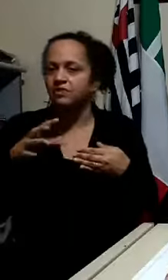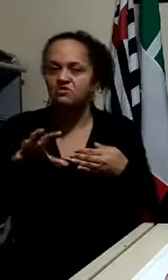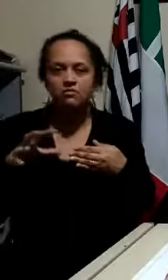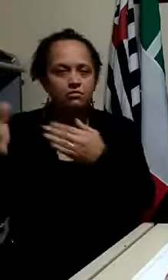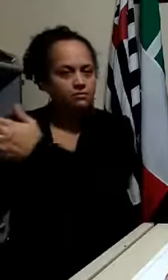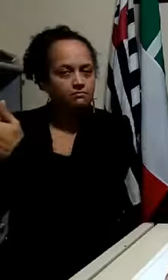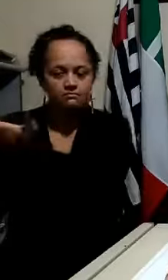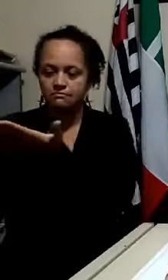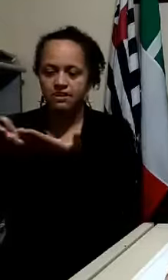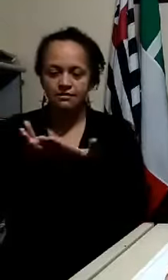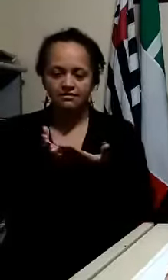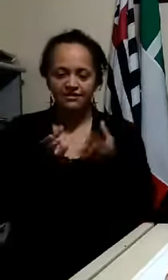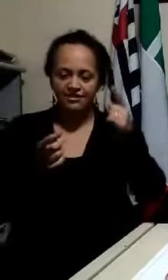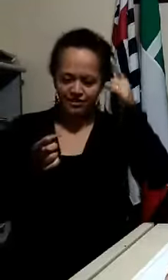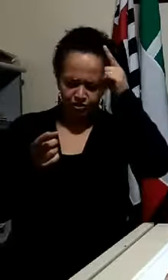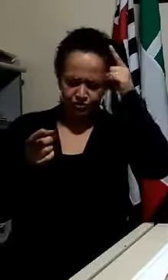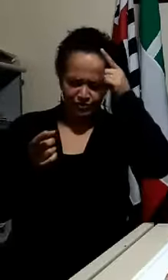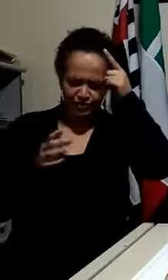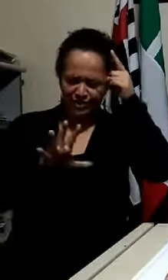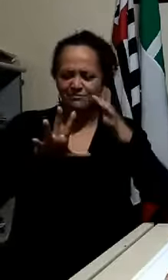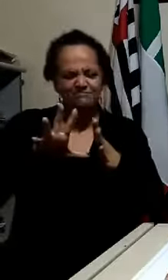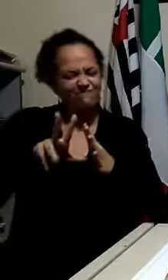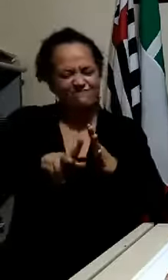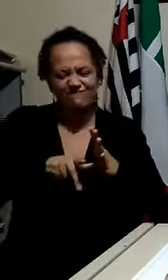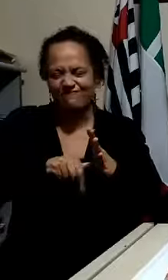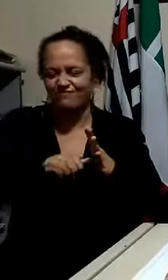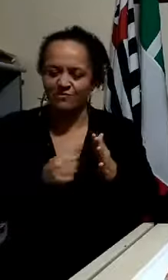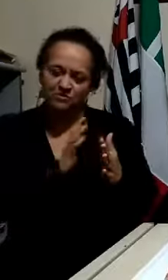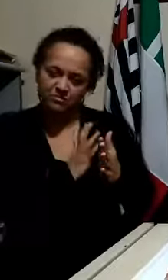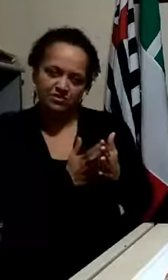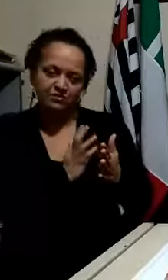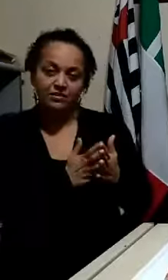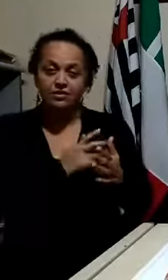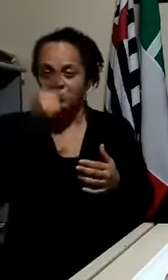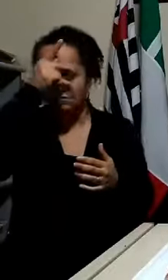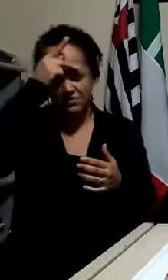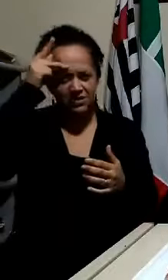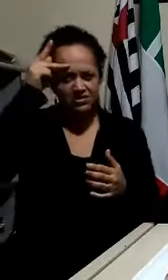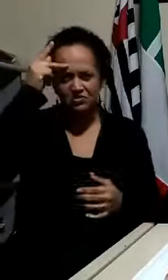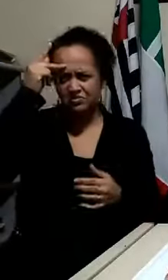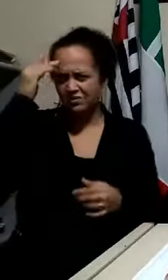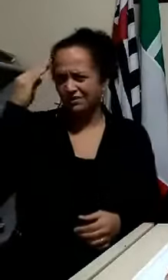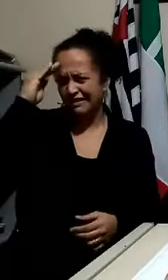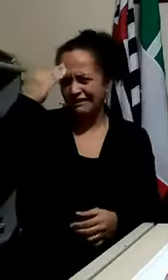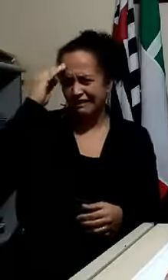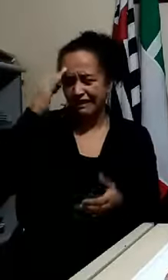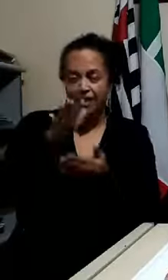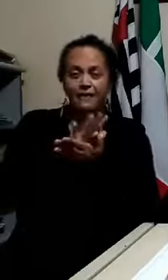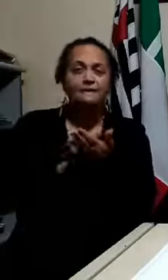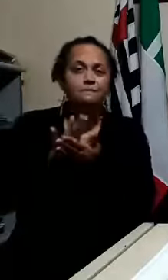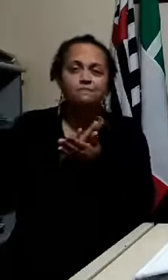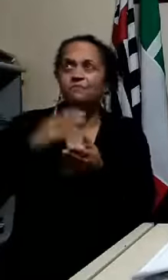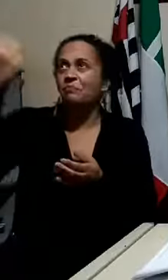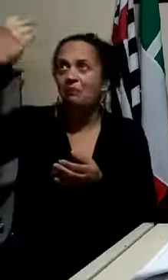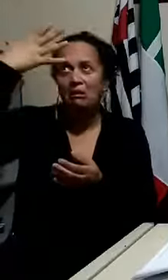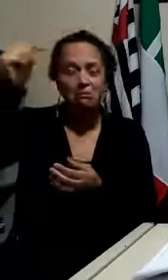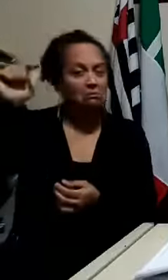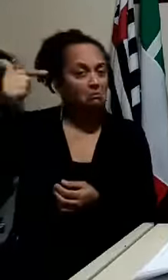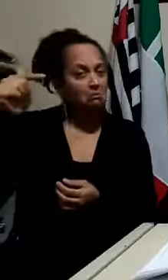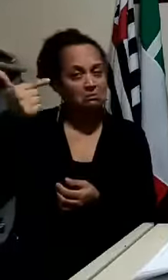isso o inimigo vem, traz cegueira, a pessoa não compreende, não tem revelação, e o inimigo vem e rouba a